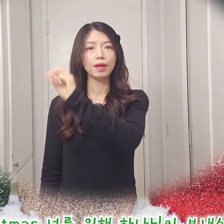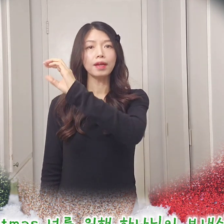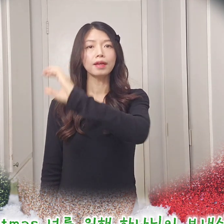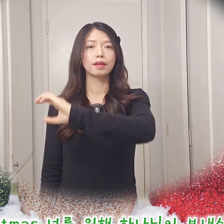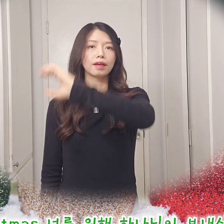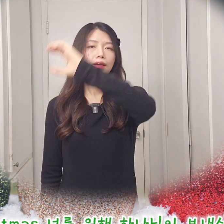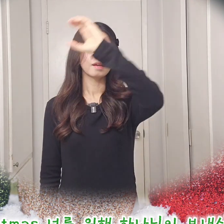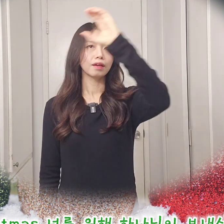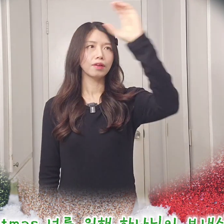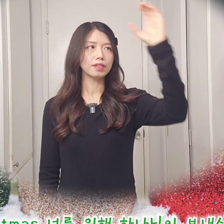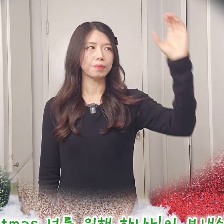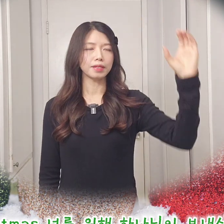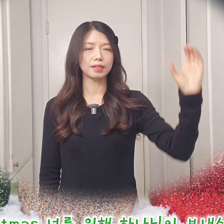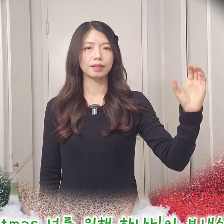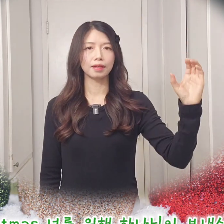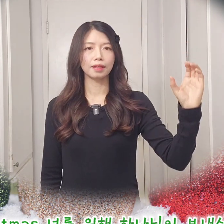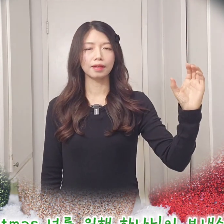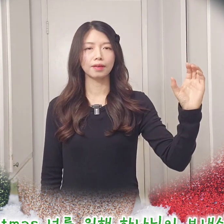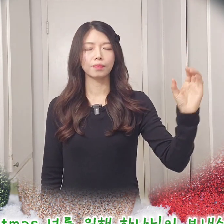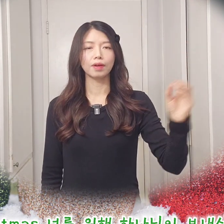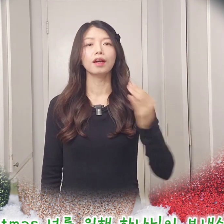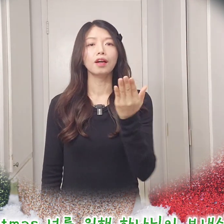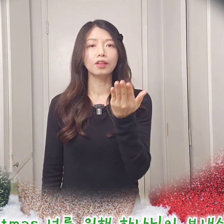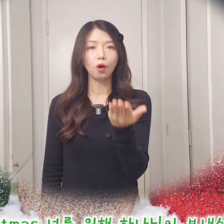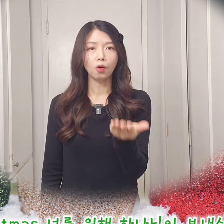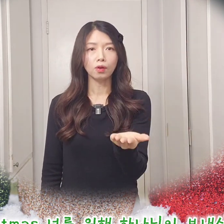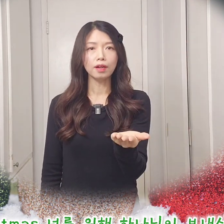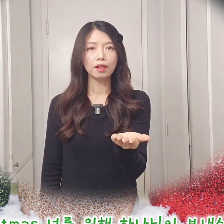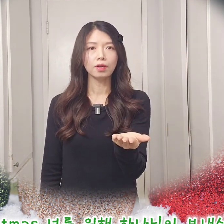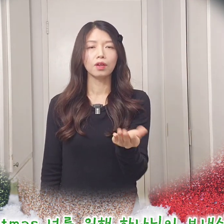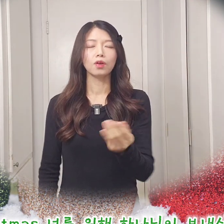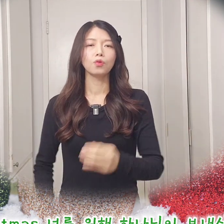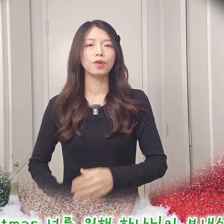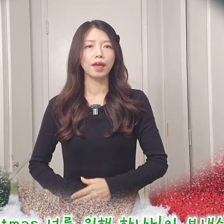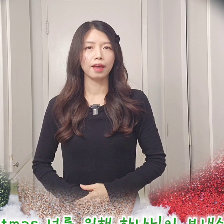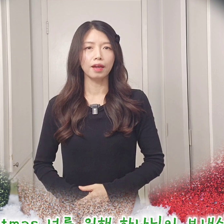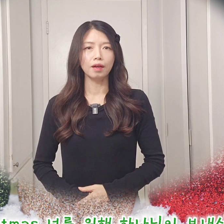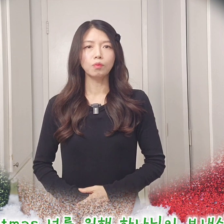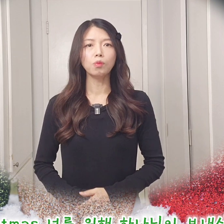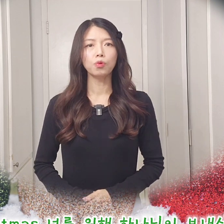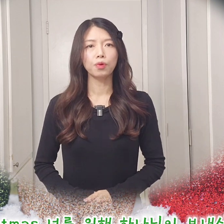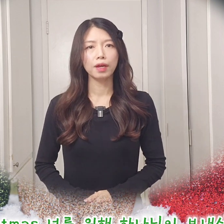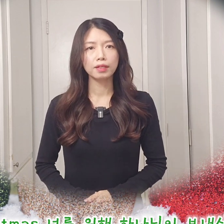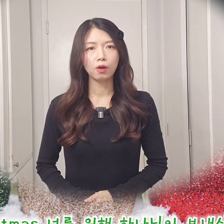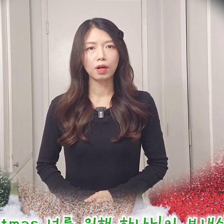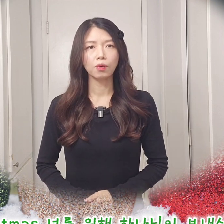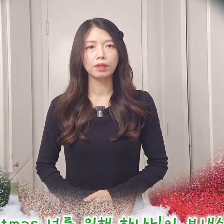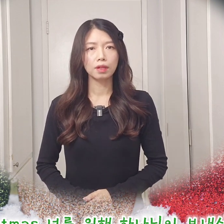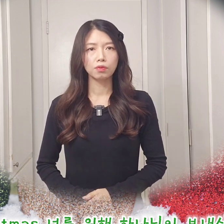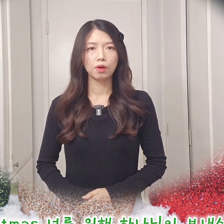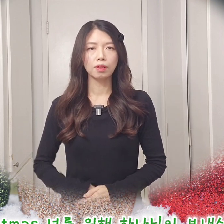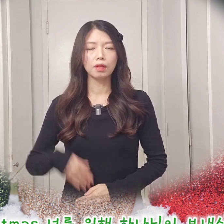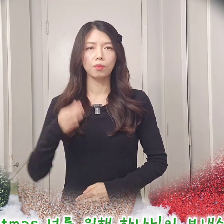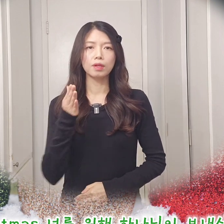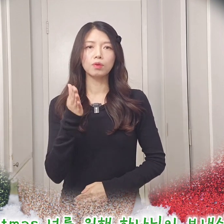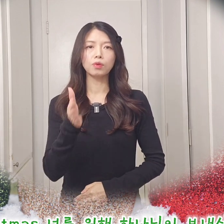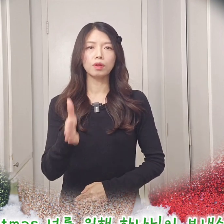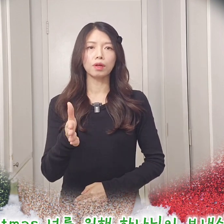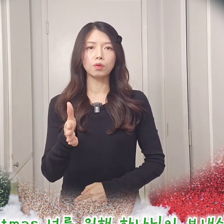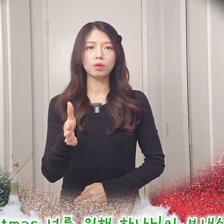메리 크리스마스. 너를 위해, 몸을 위해서 라고 한 뜻의 수어는 왼손은 이렇게